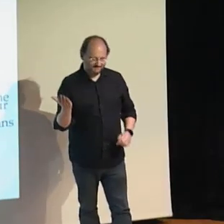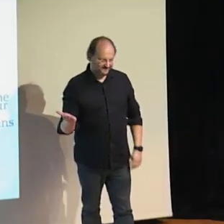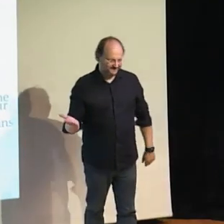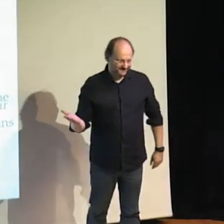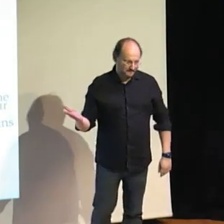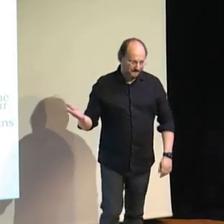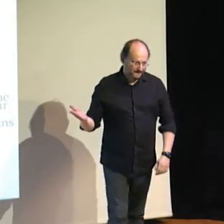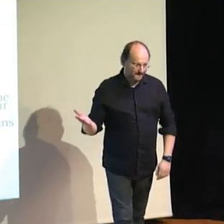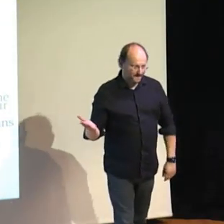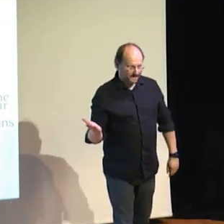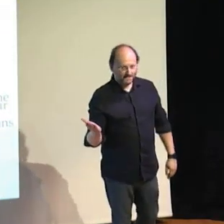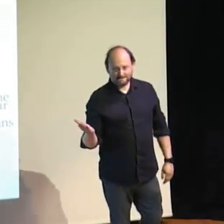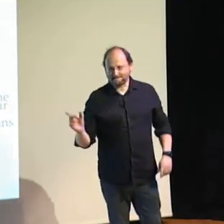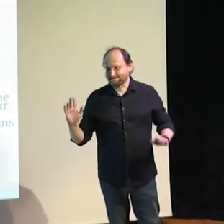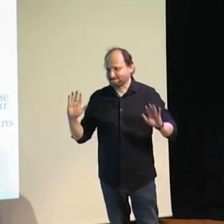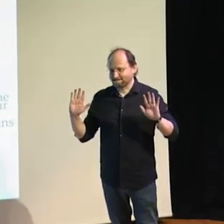Sur le signe de aimer.